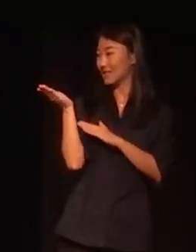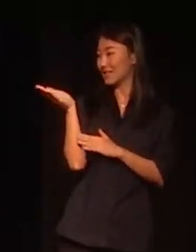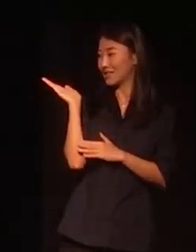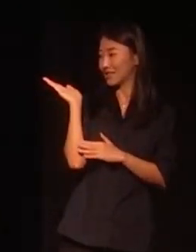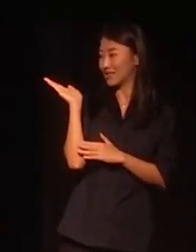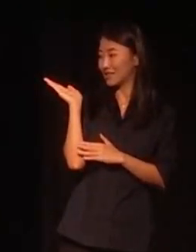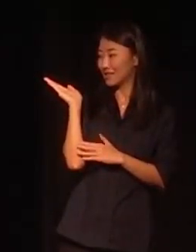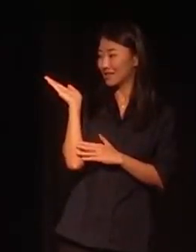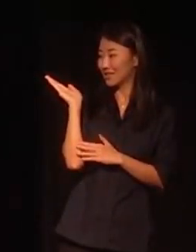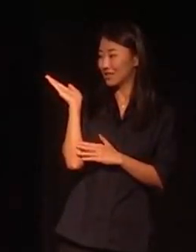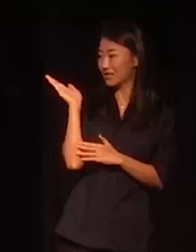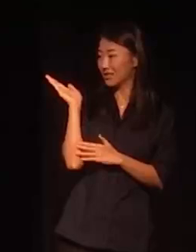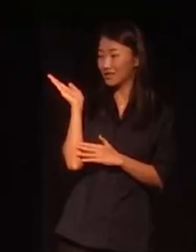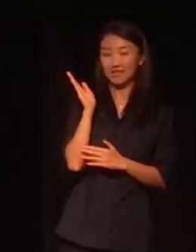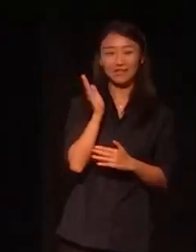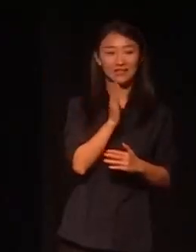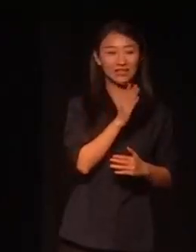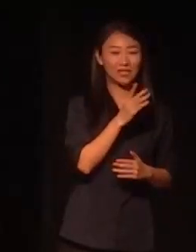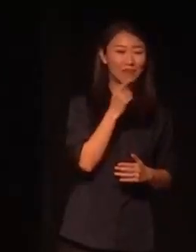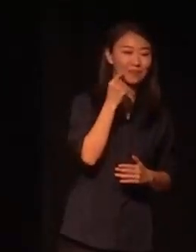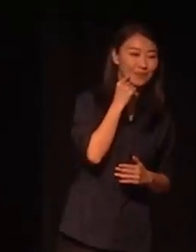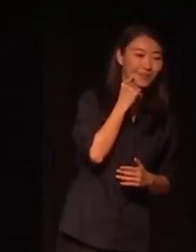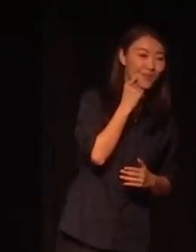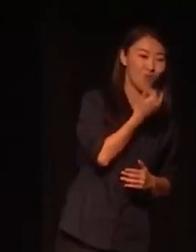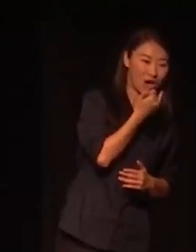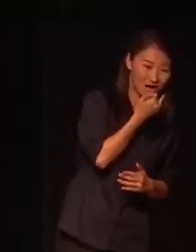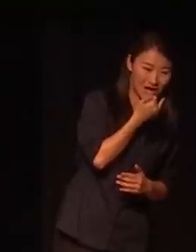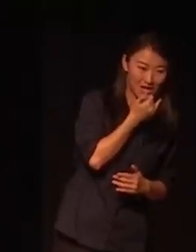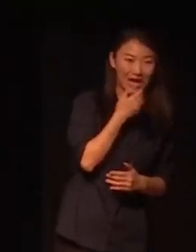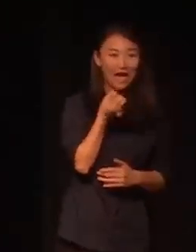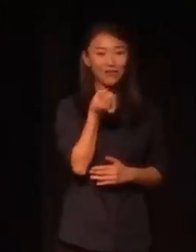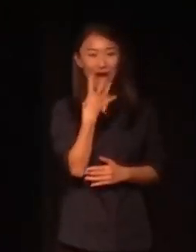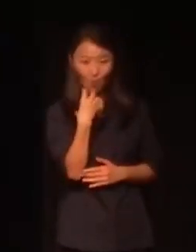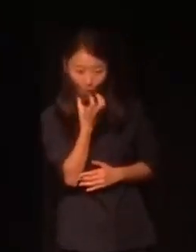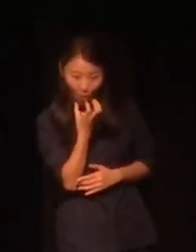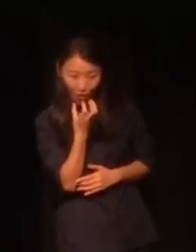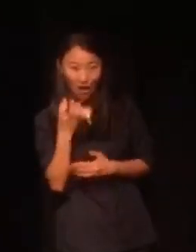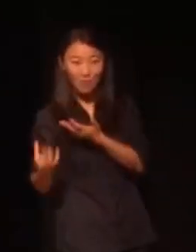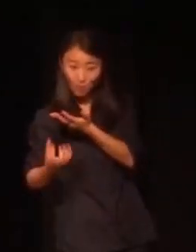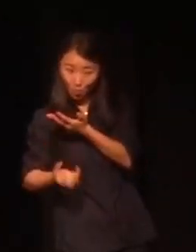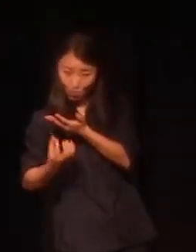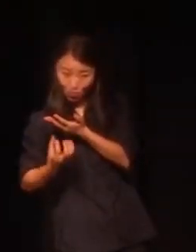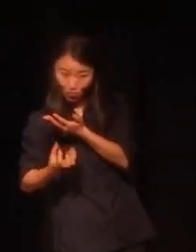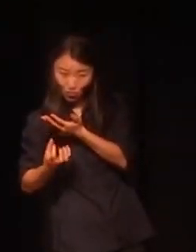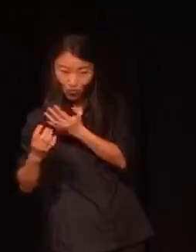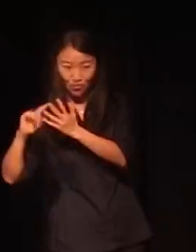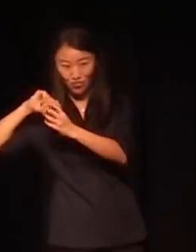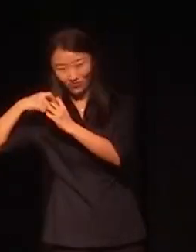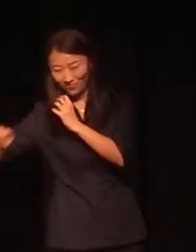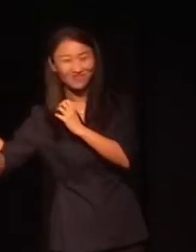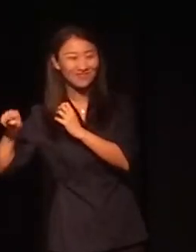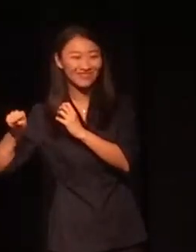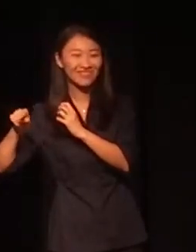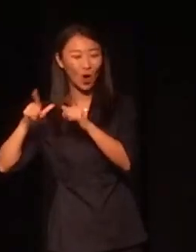果包响螺头汤. But put it in English, it's simply conch soup